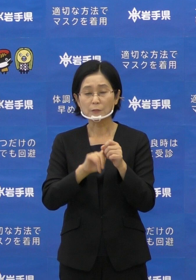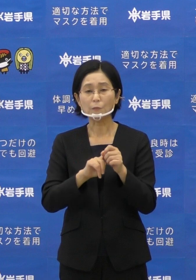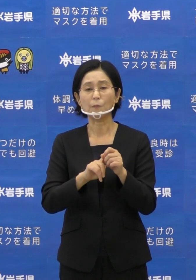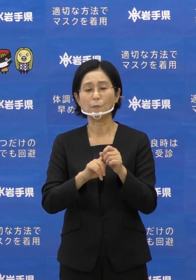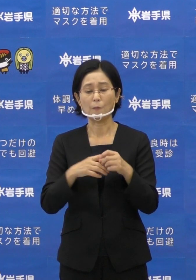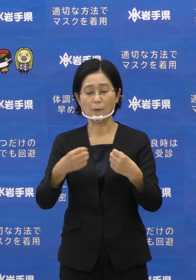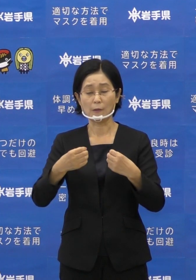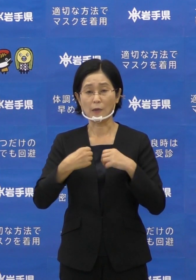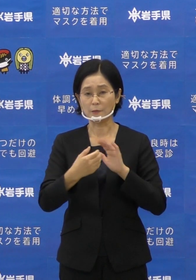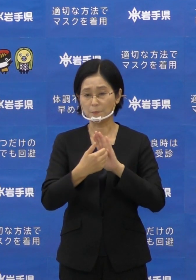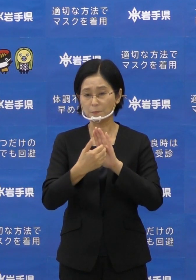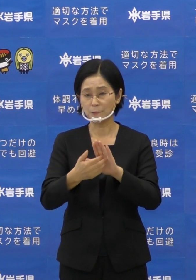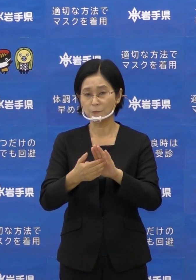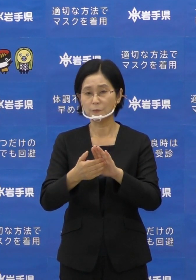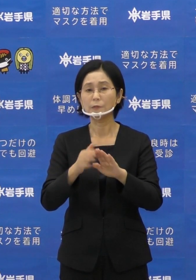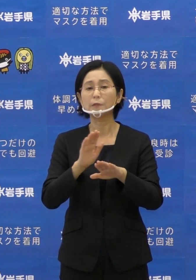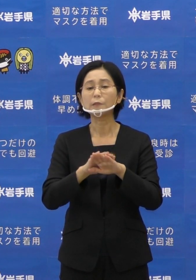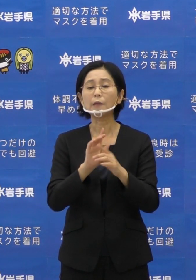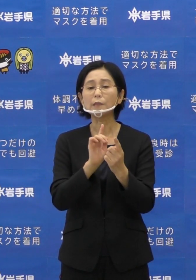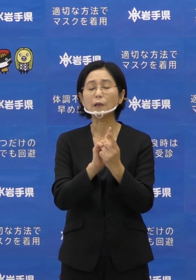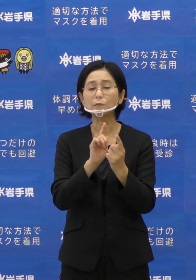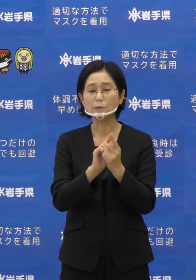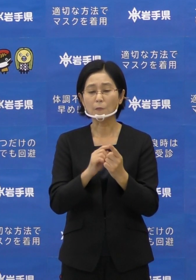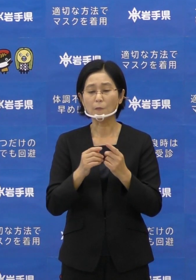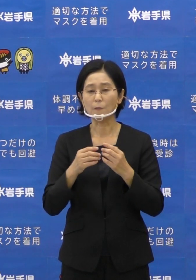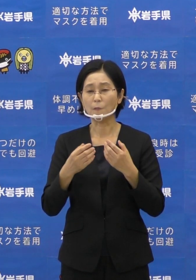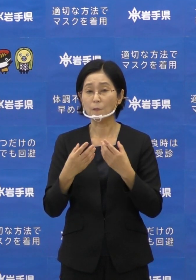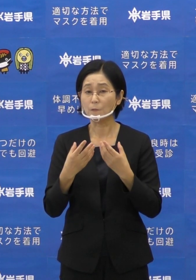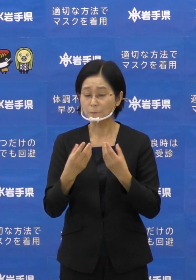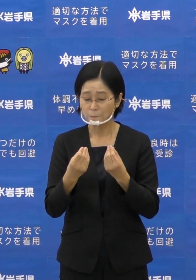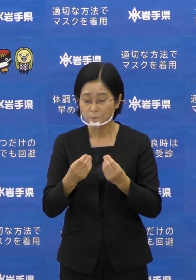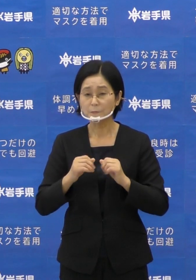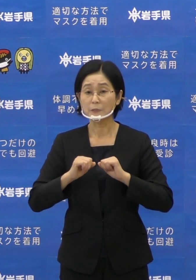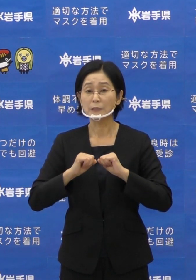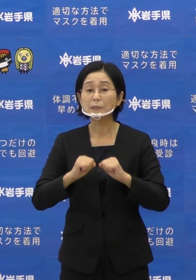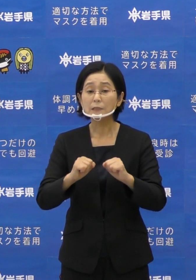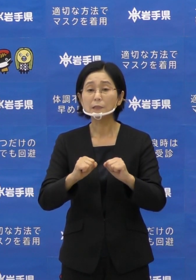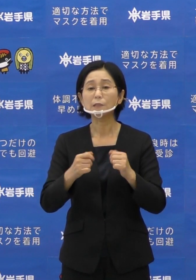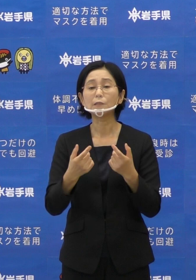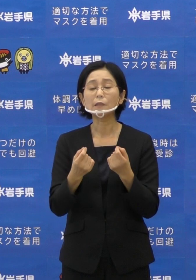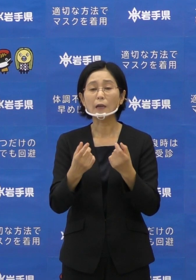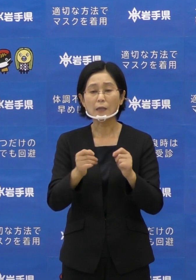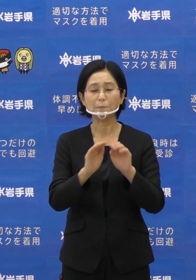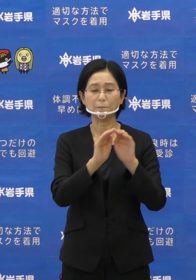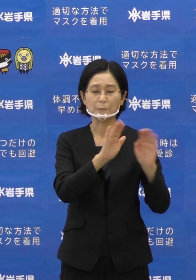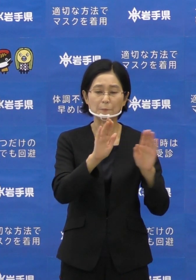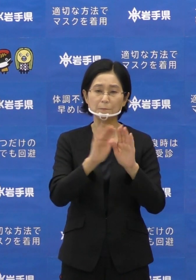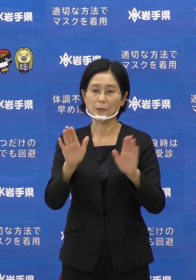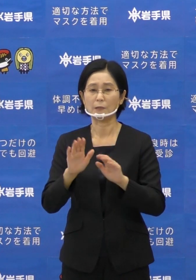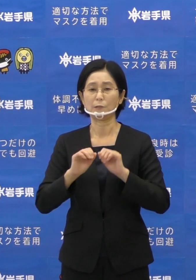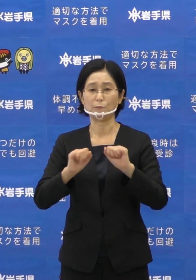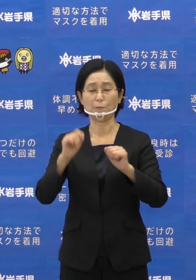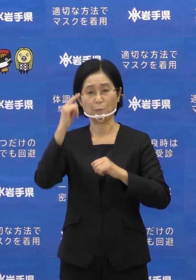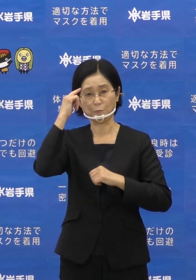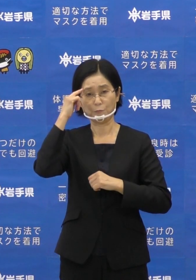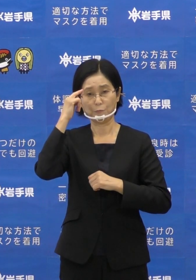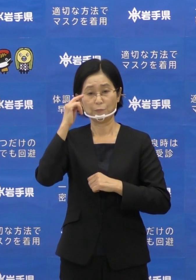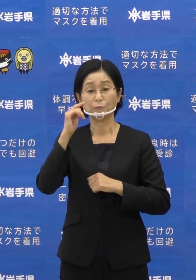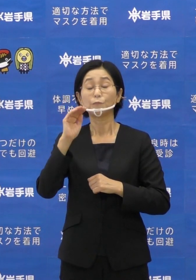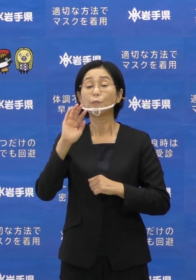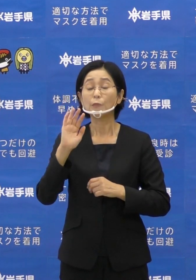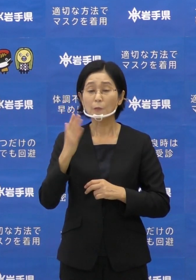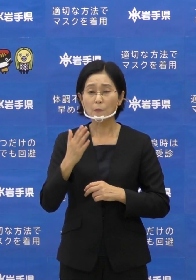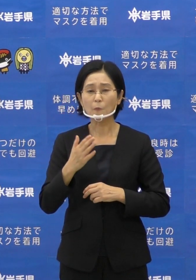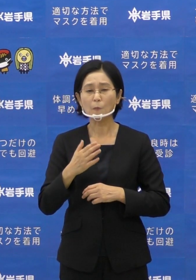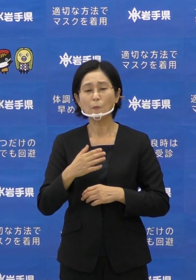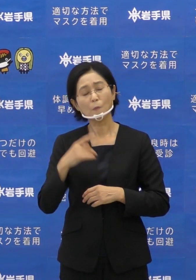を講じながら行っているとは思うんですけれども、それぞれ決して油断はでき